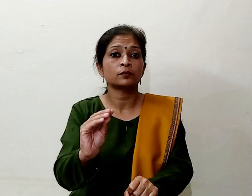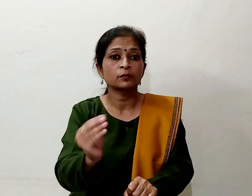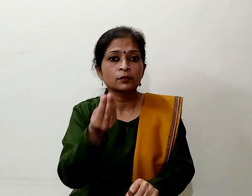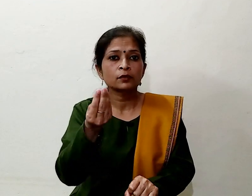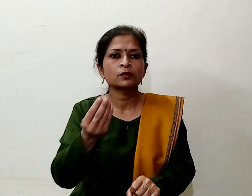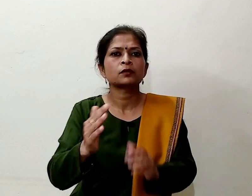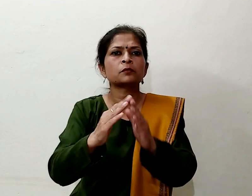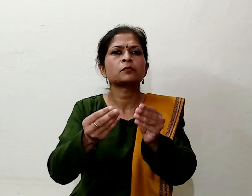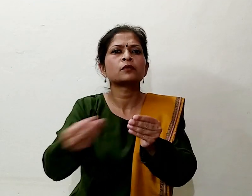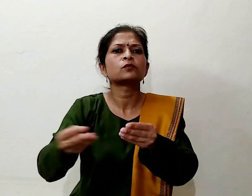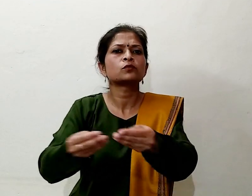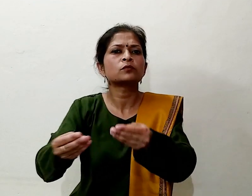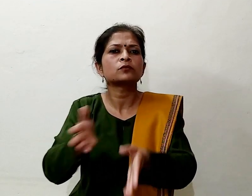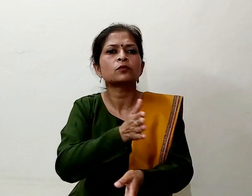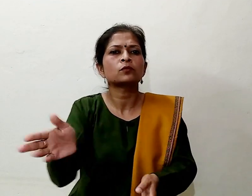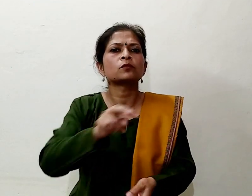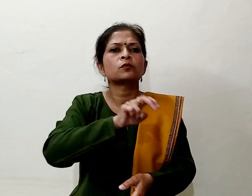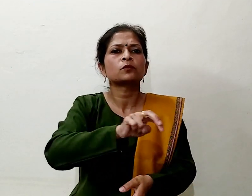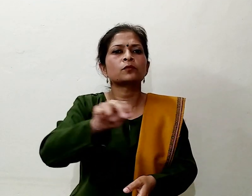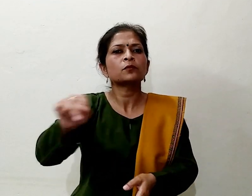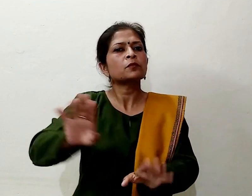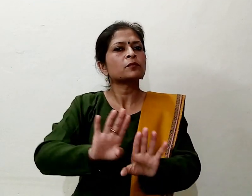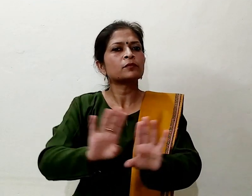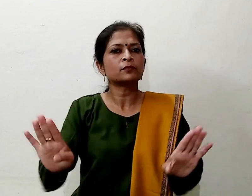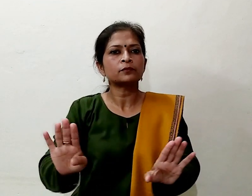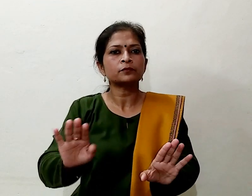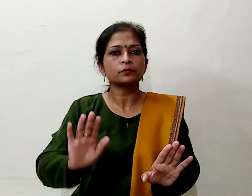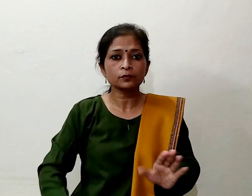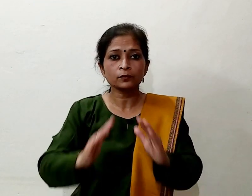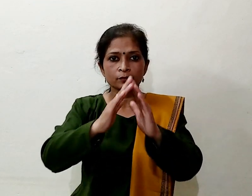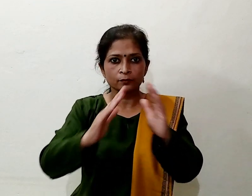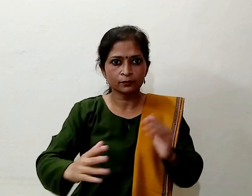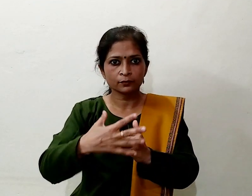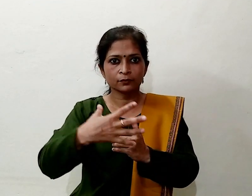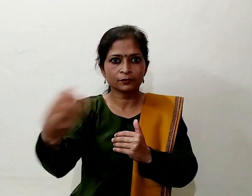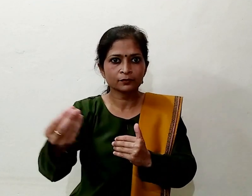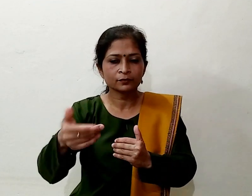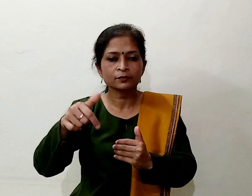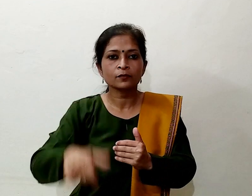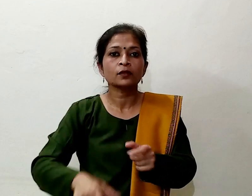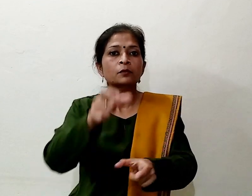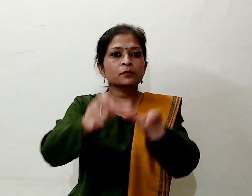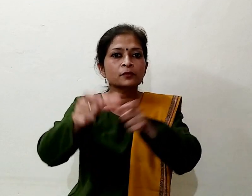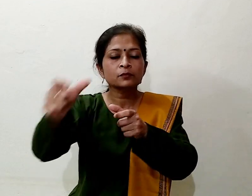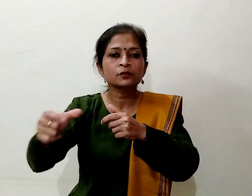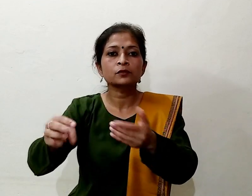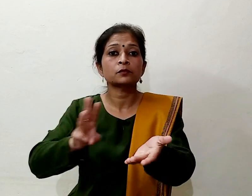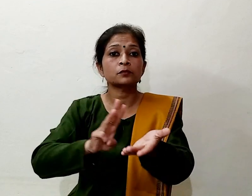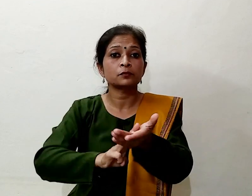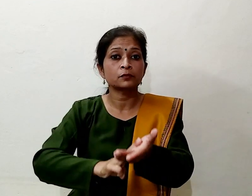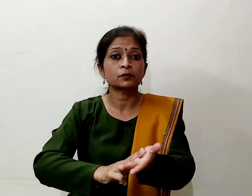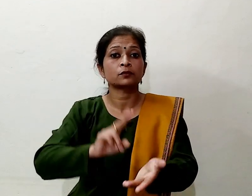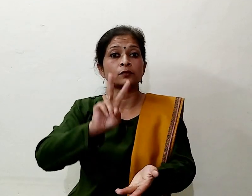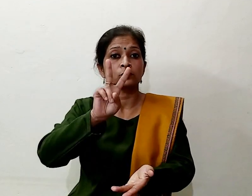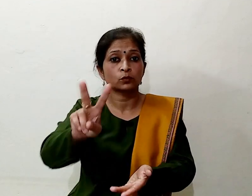दुकान पर पैदल ही जाएं घर से बाहर निकलते समय प्रतियक व्यक्ति से कम से कम दो मीटर की